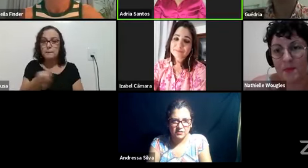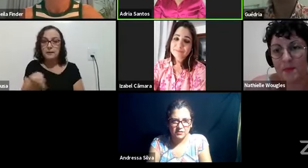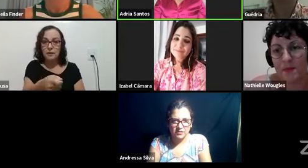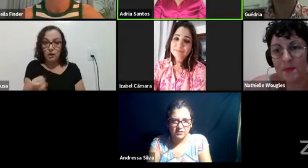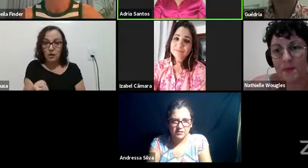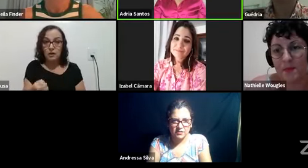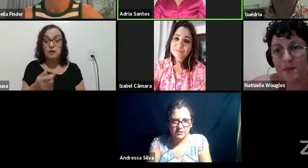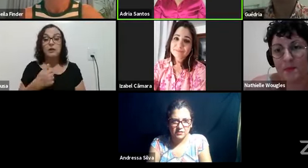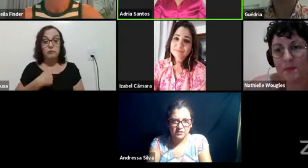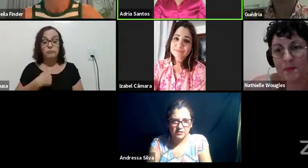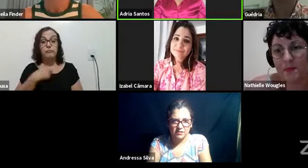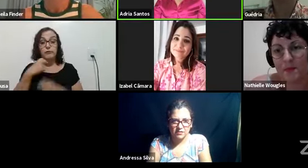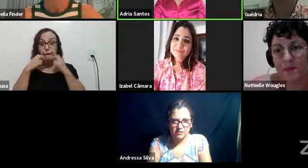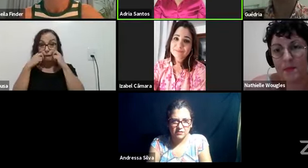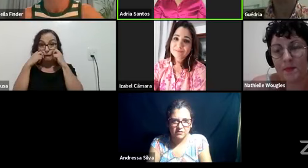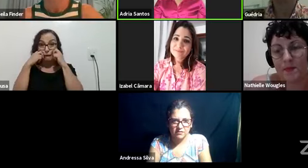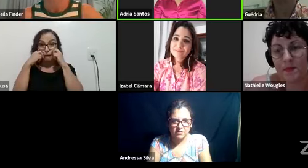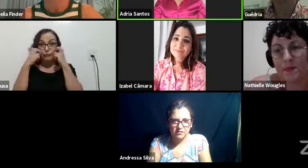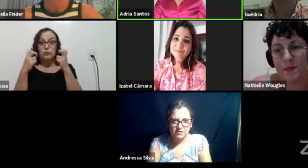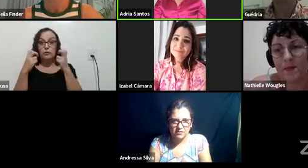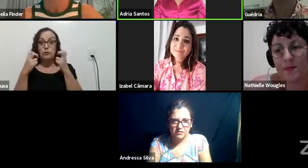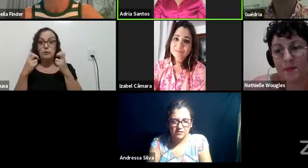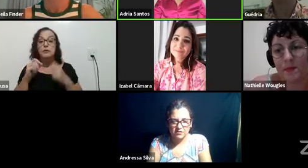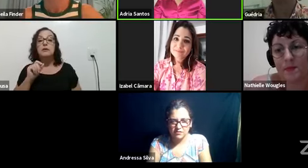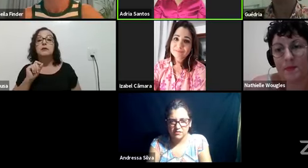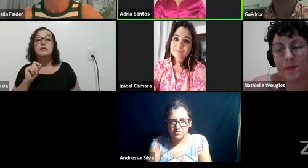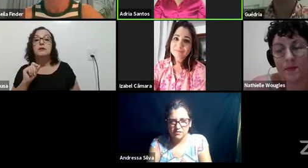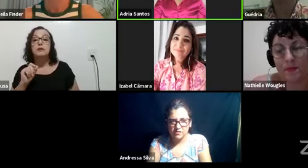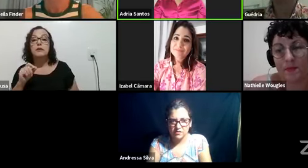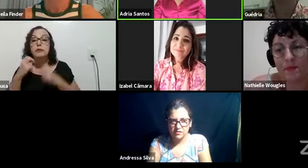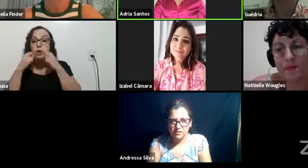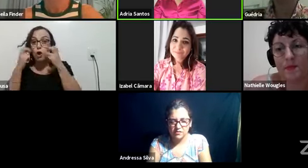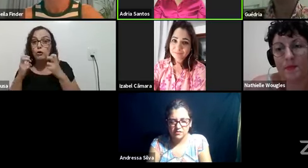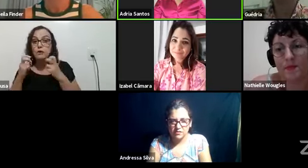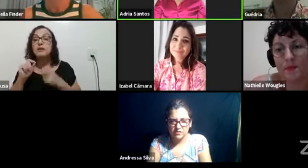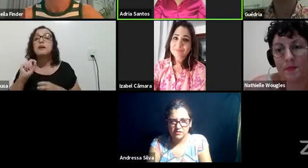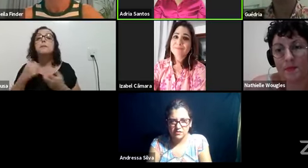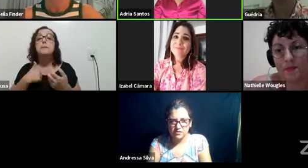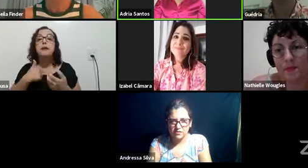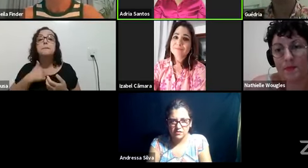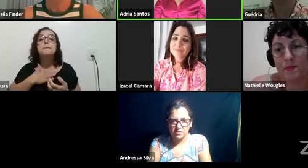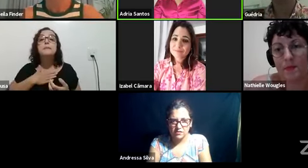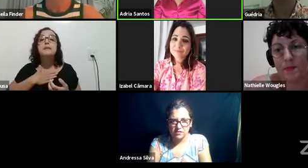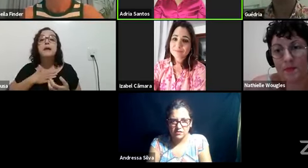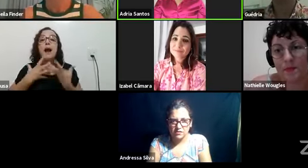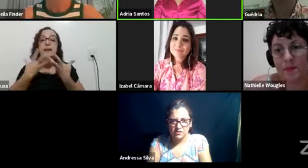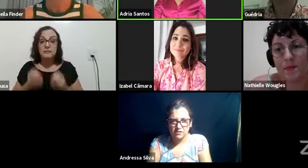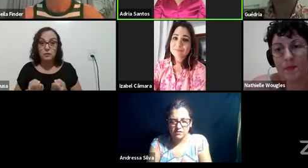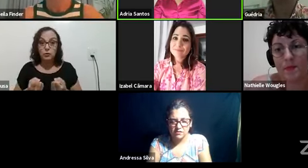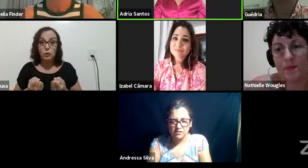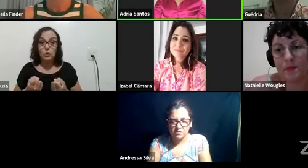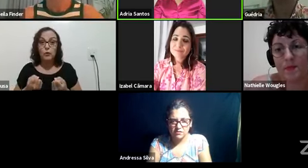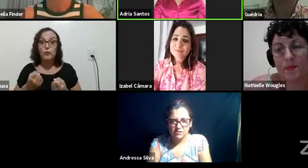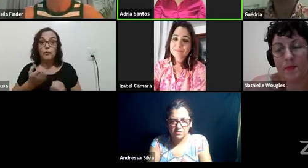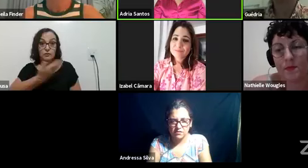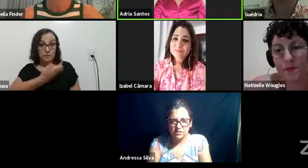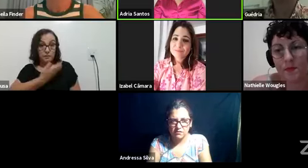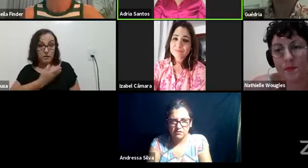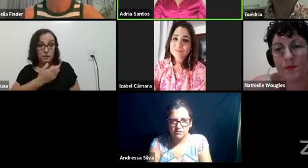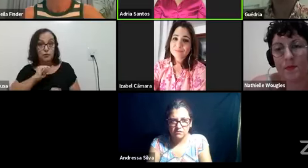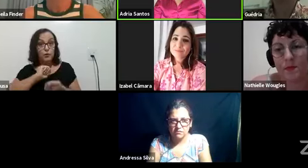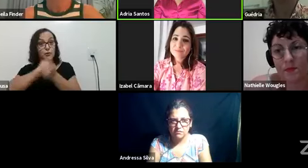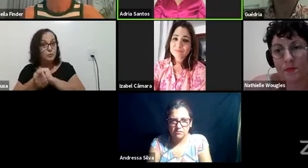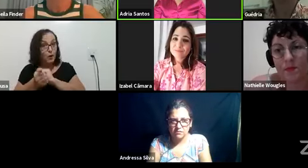fez aceitar, né, foram os amigos, foi o esporte, tá ali dentro do esporte, tendo contato,